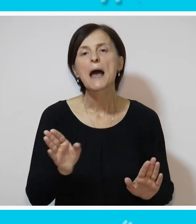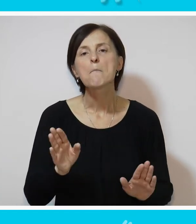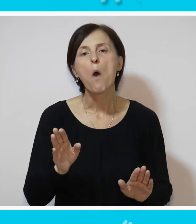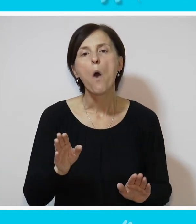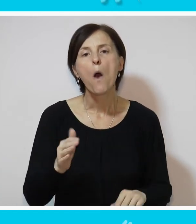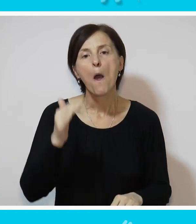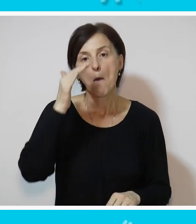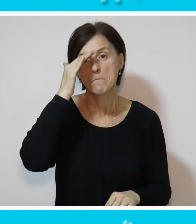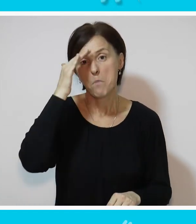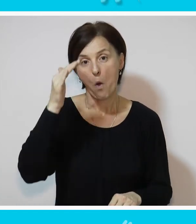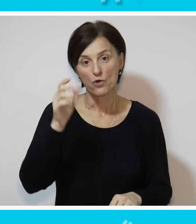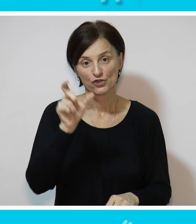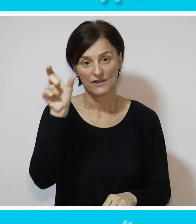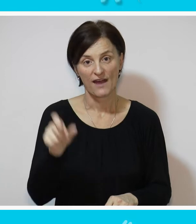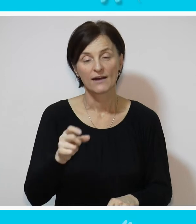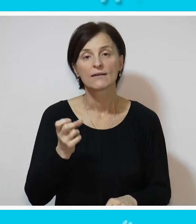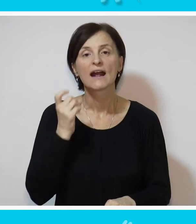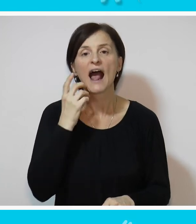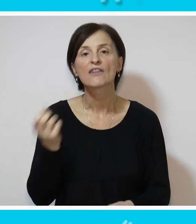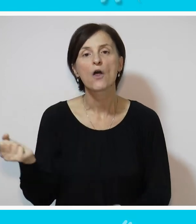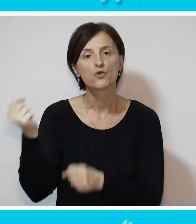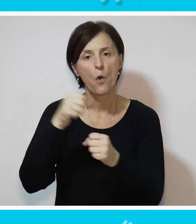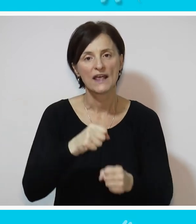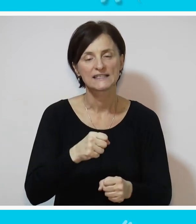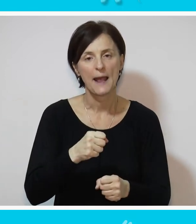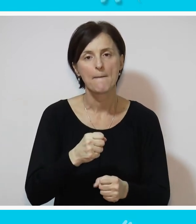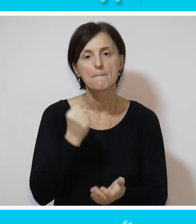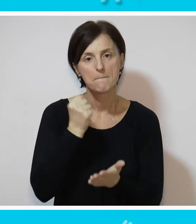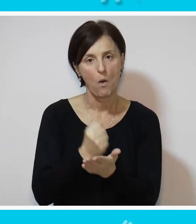samo poštar kad donese poštu i